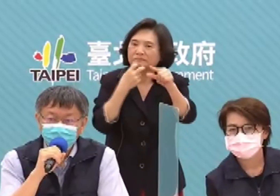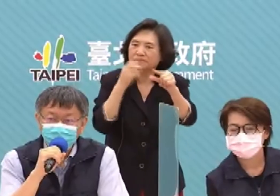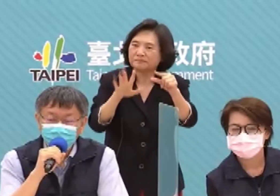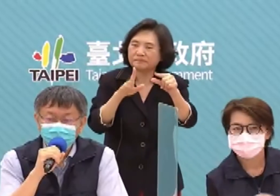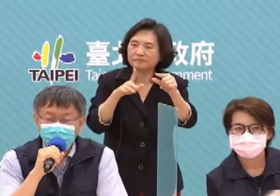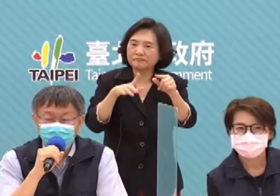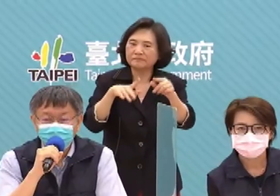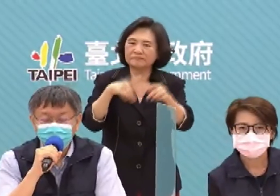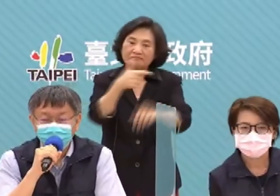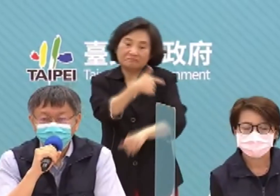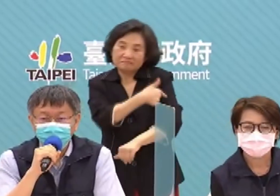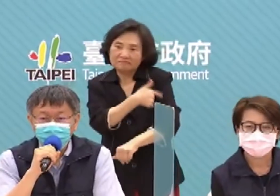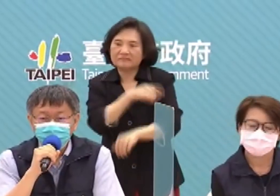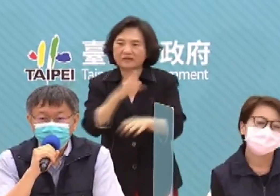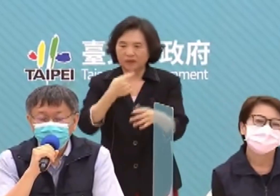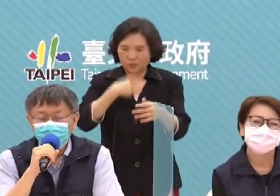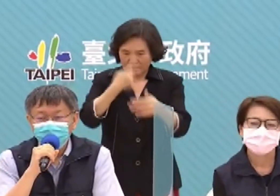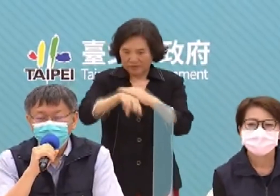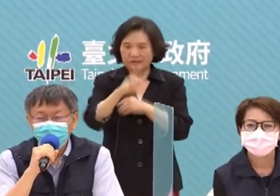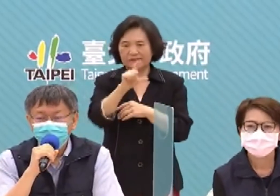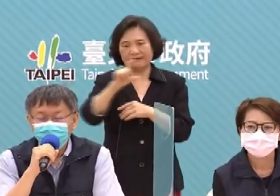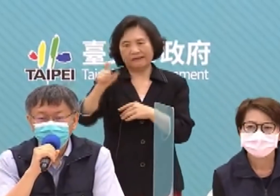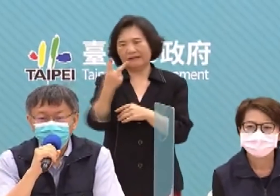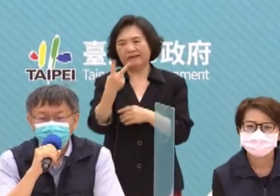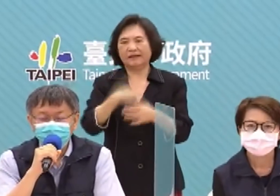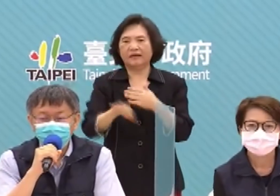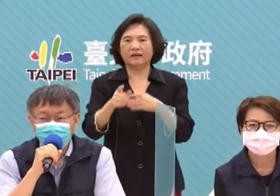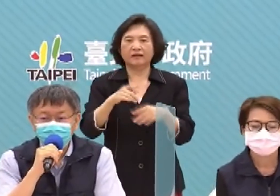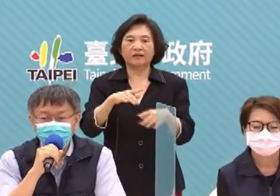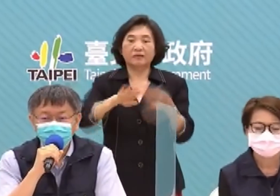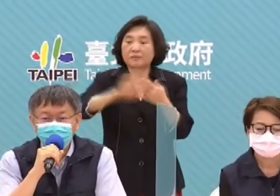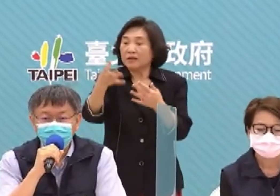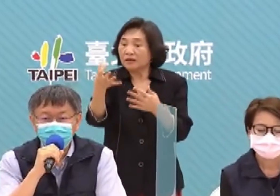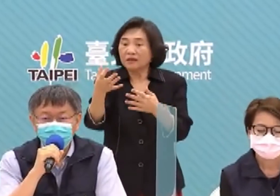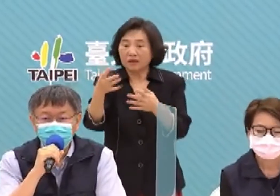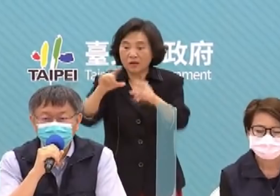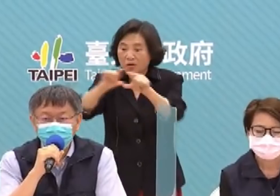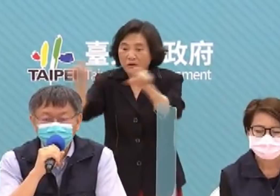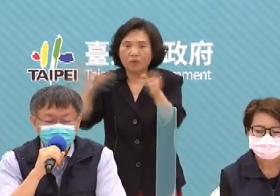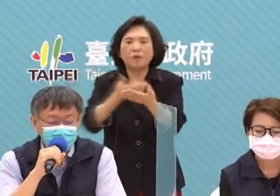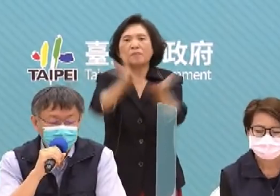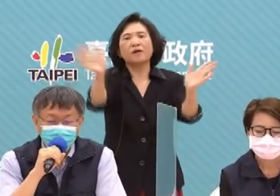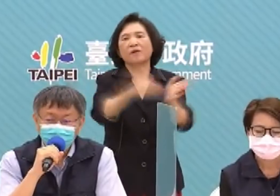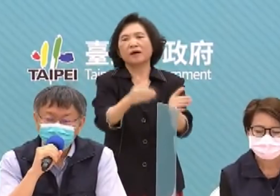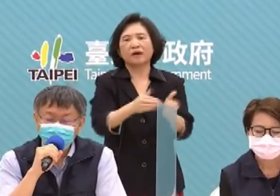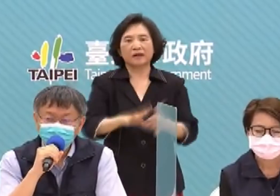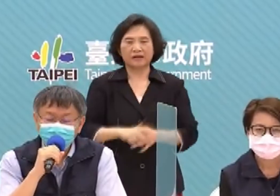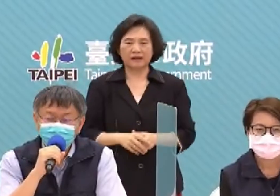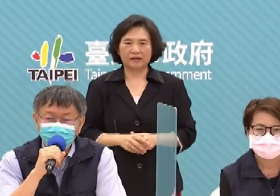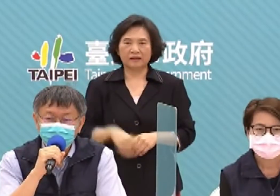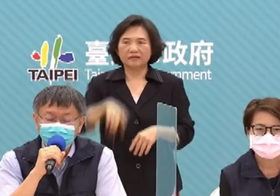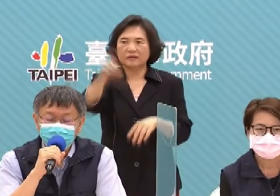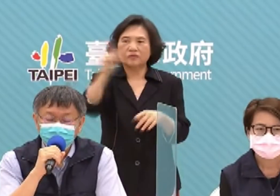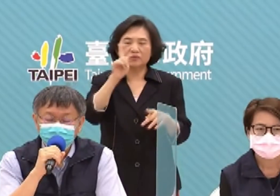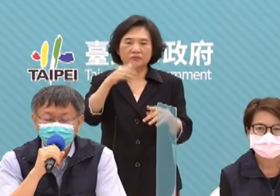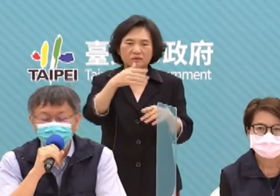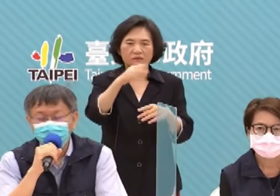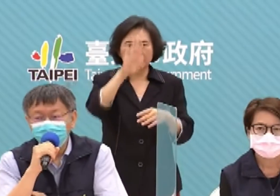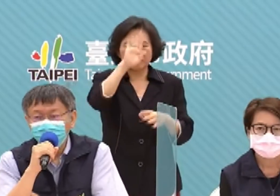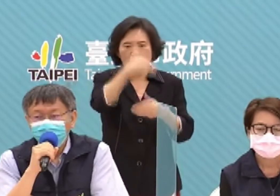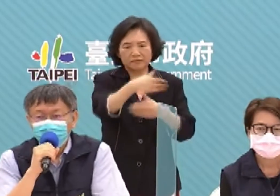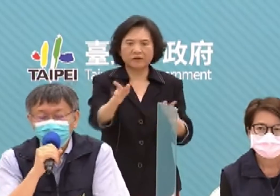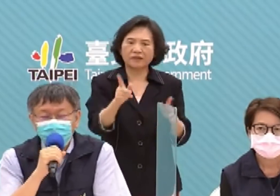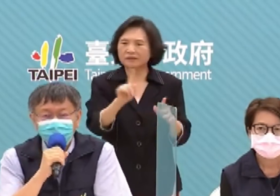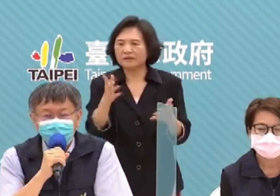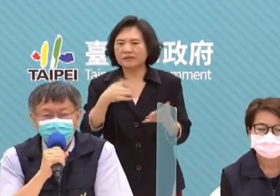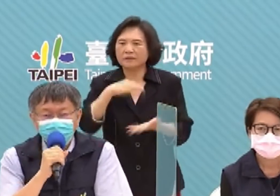疫苗，我说剩下两天，其他的我们已经发到各医院去打的哦。那所以还有说什么病房还的问